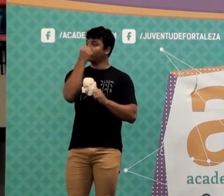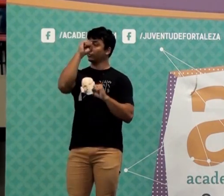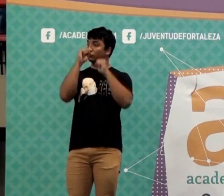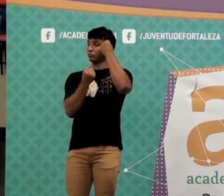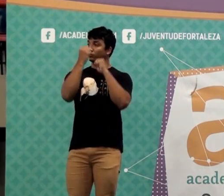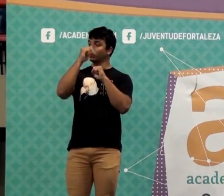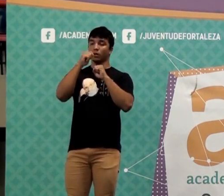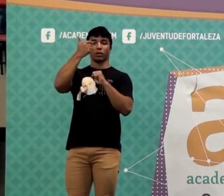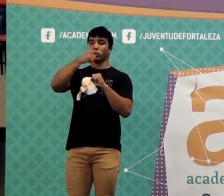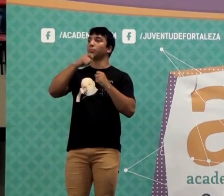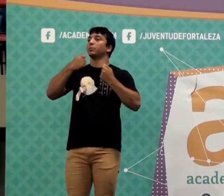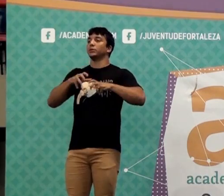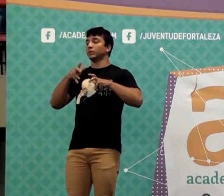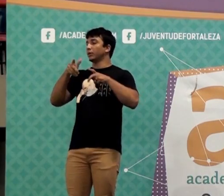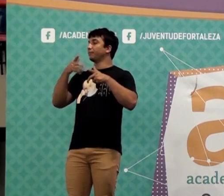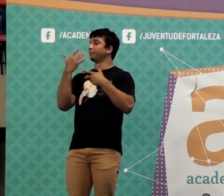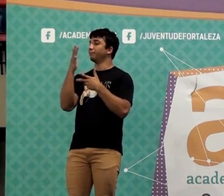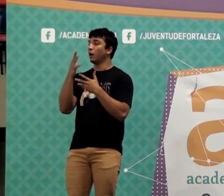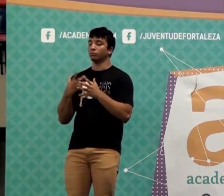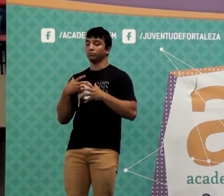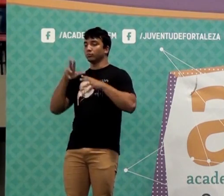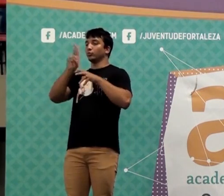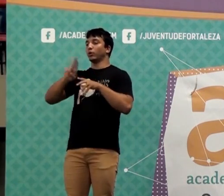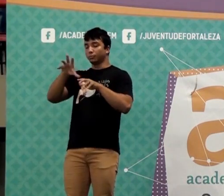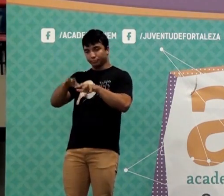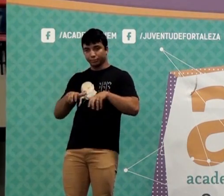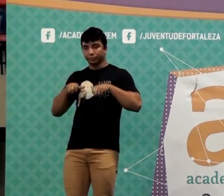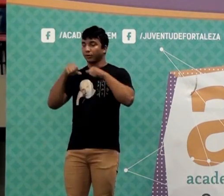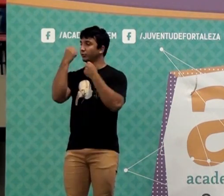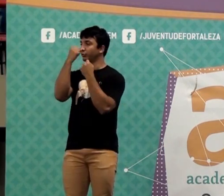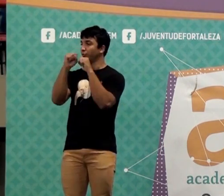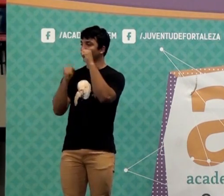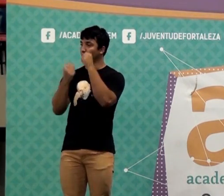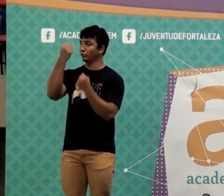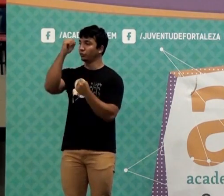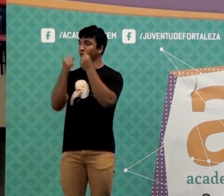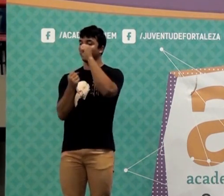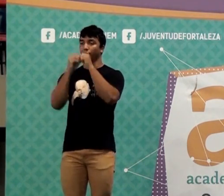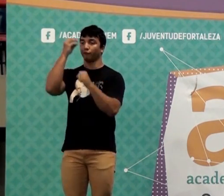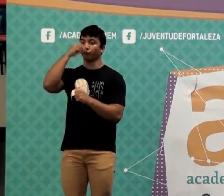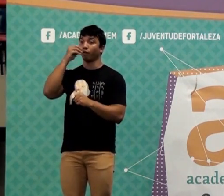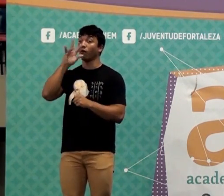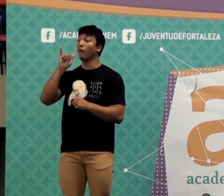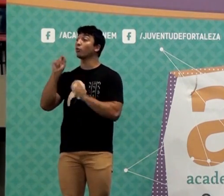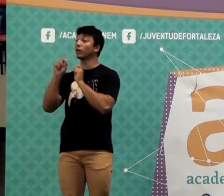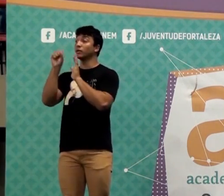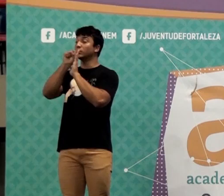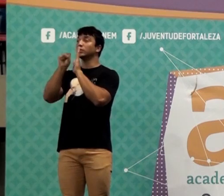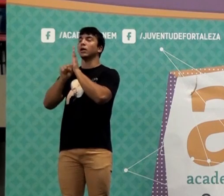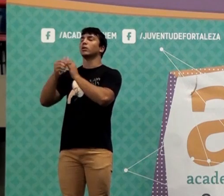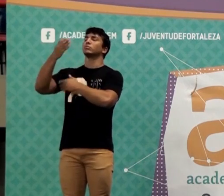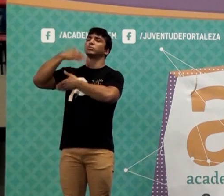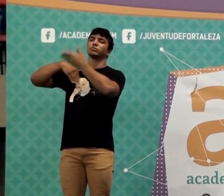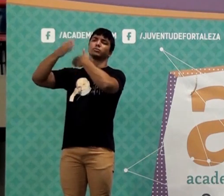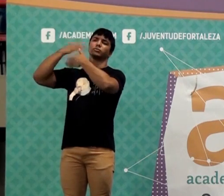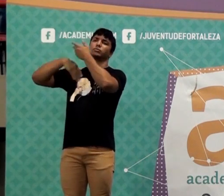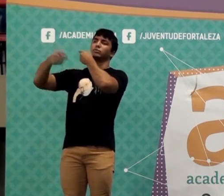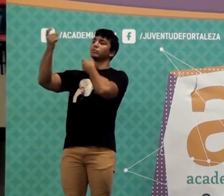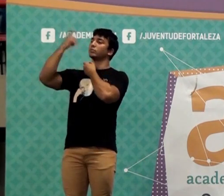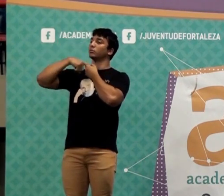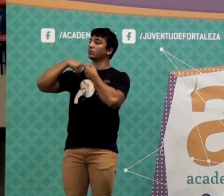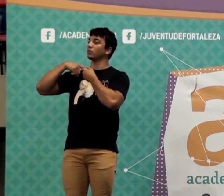a fazer manualmente. A situação vai ficar tão complicada que a gente vai voltar séculos na história do tempo.